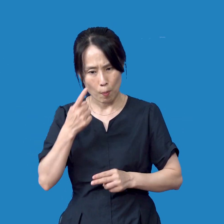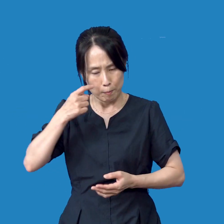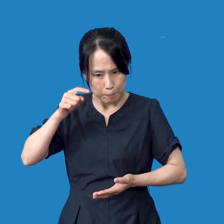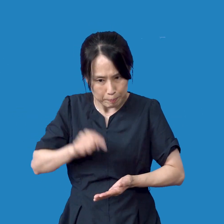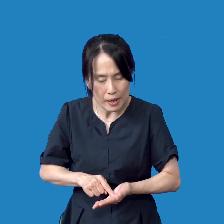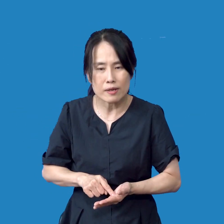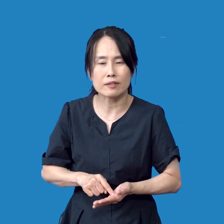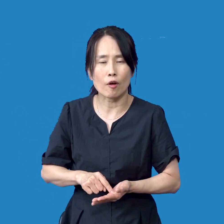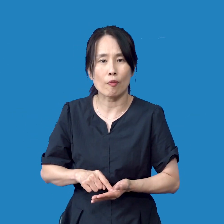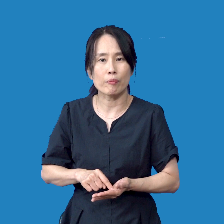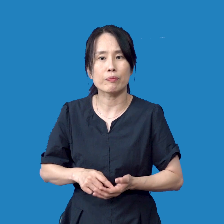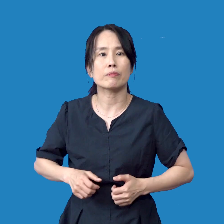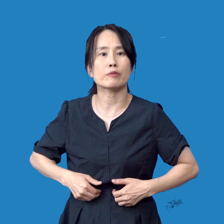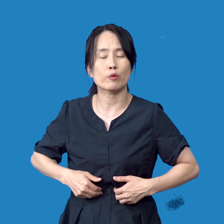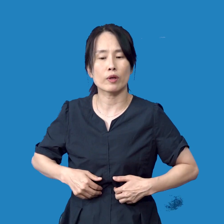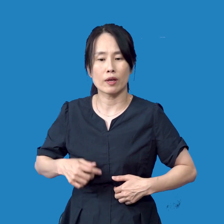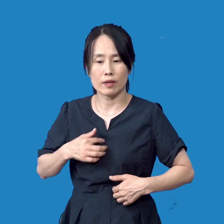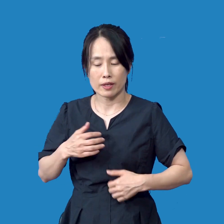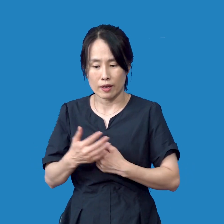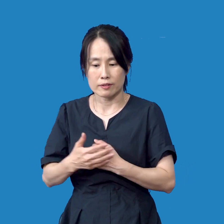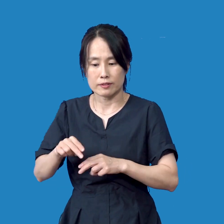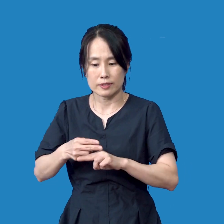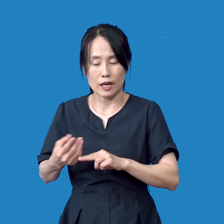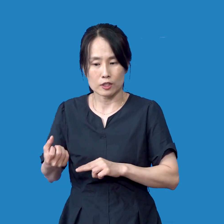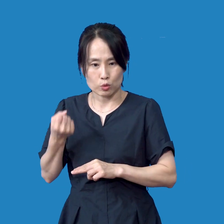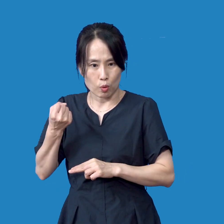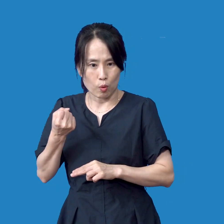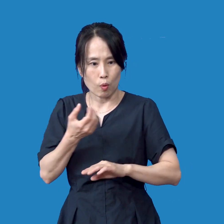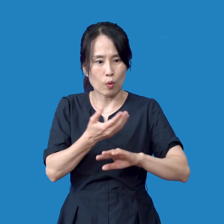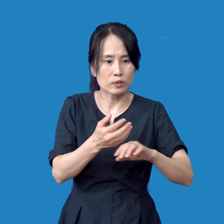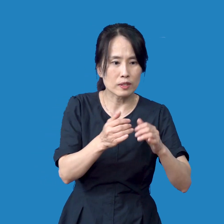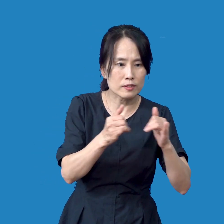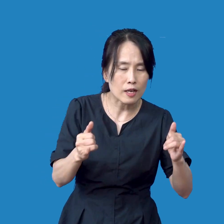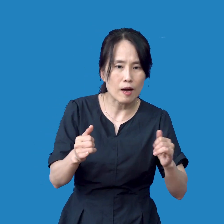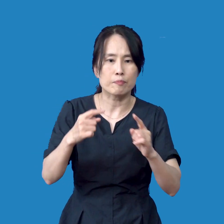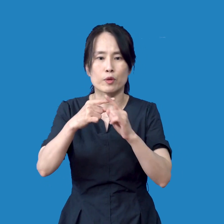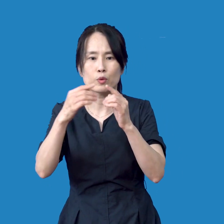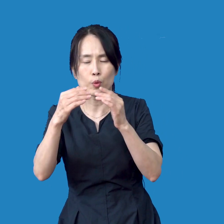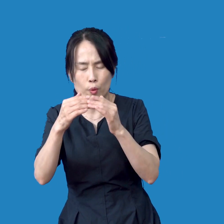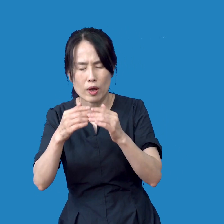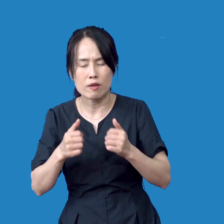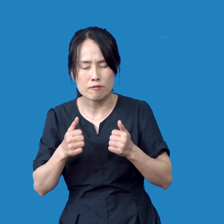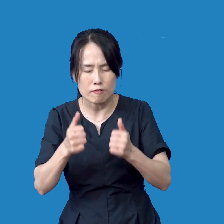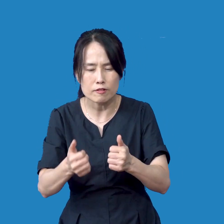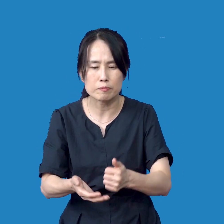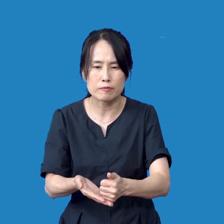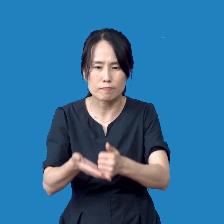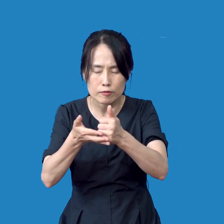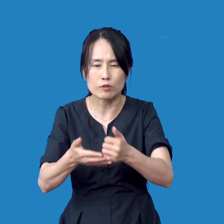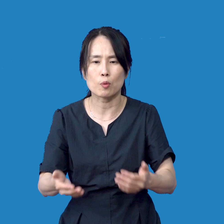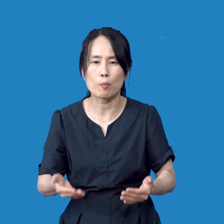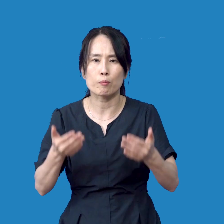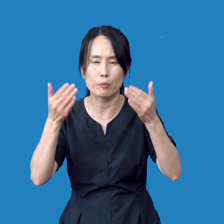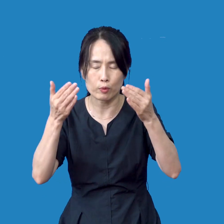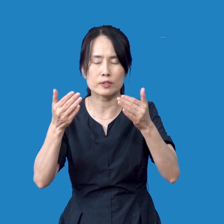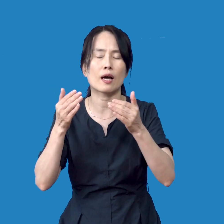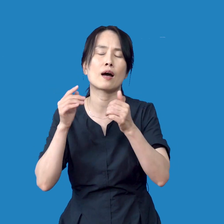해서 그것으로 다른 지체와 또 교회들을 열심히 섬기고 봉사하라 하는